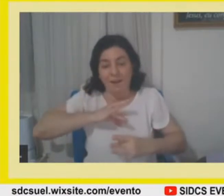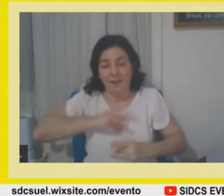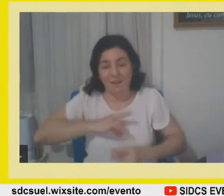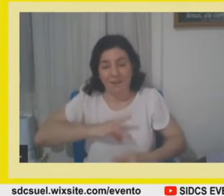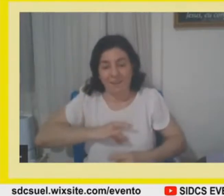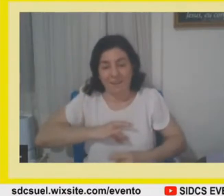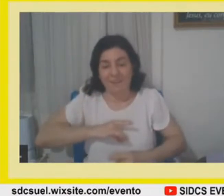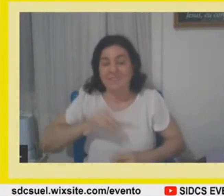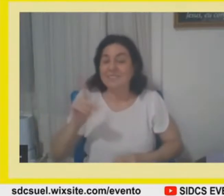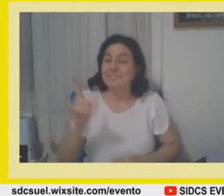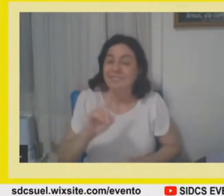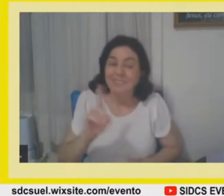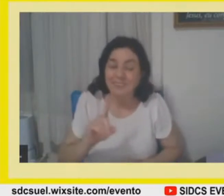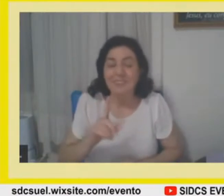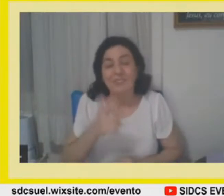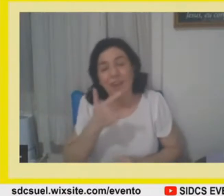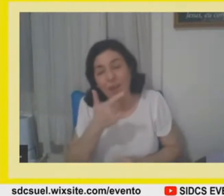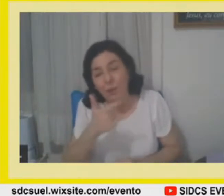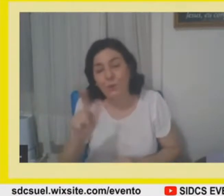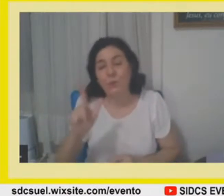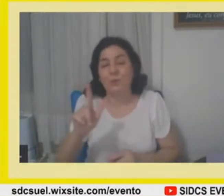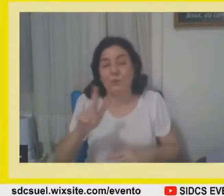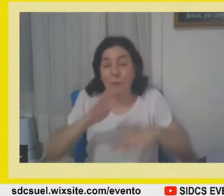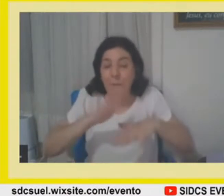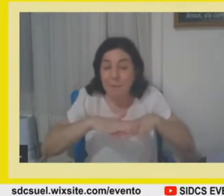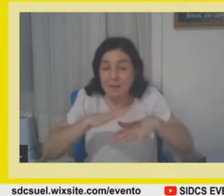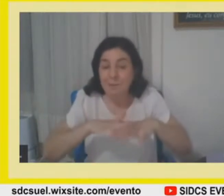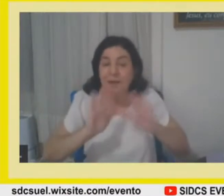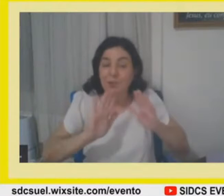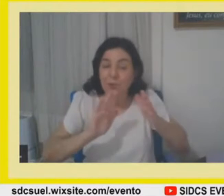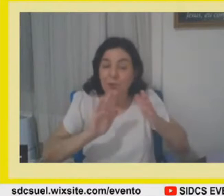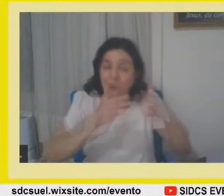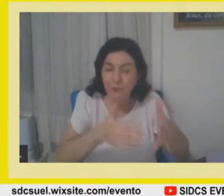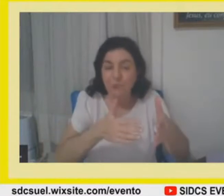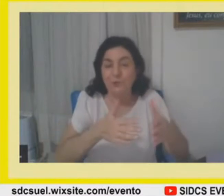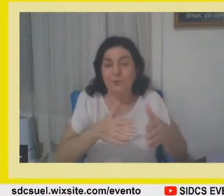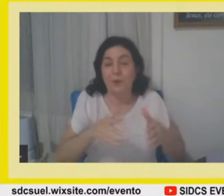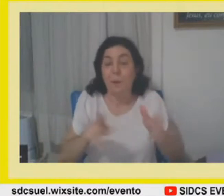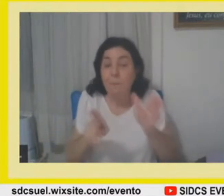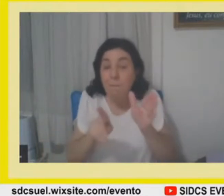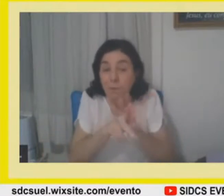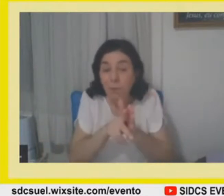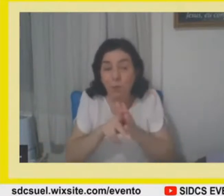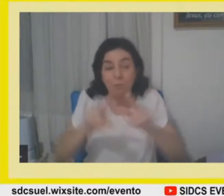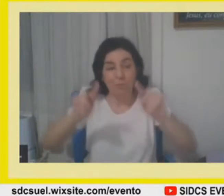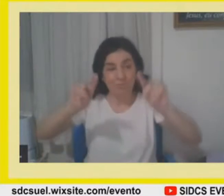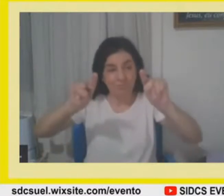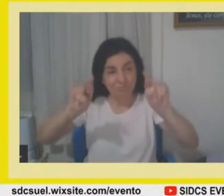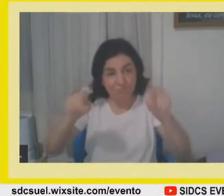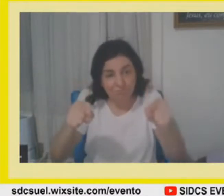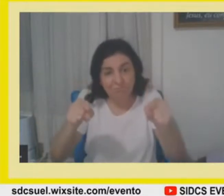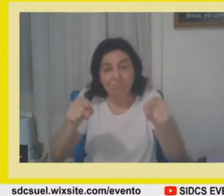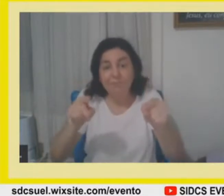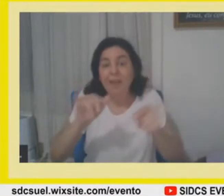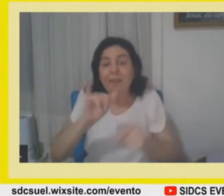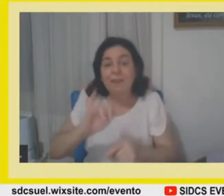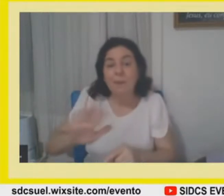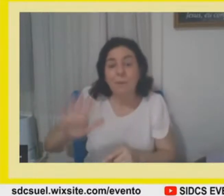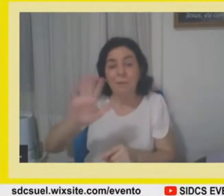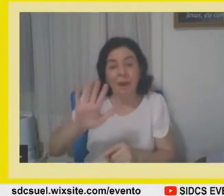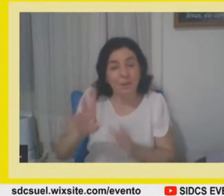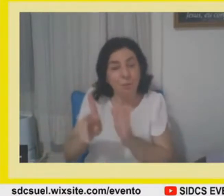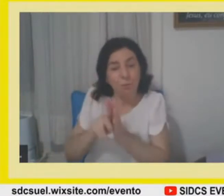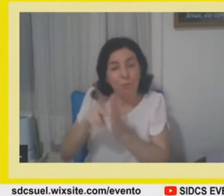Quem é diferente também não entra. E depois a chave. Ele pensa também que tem outro significado. Então,